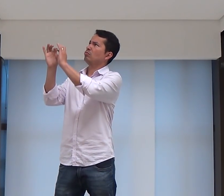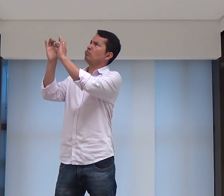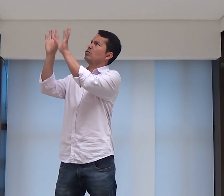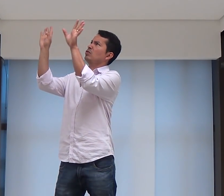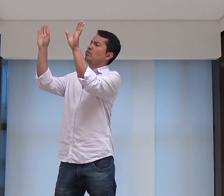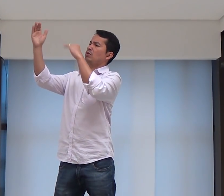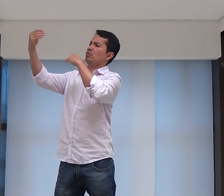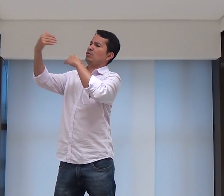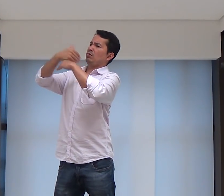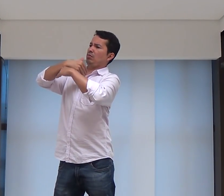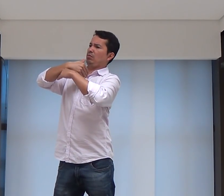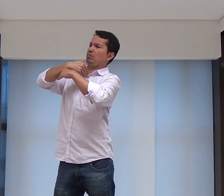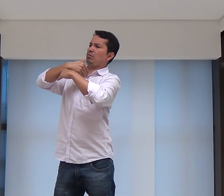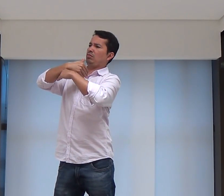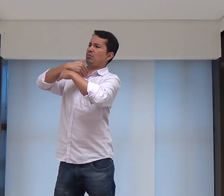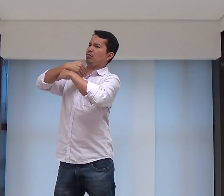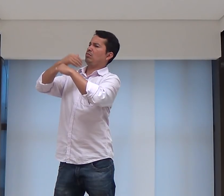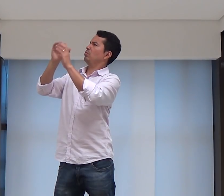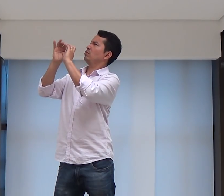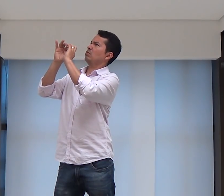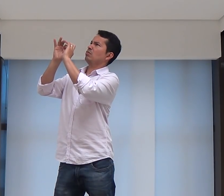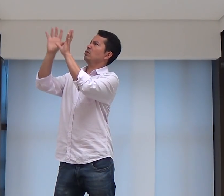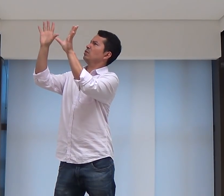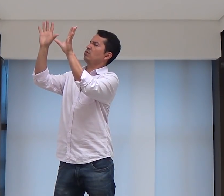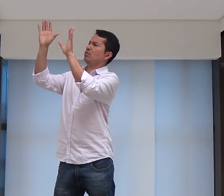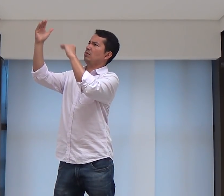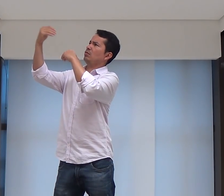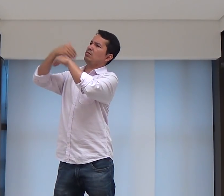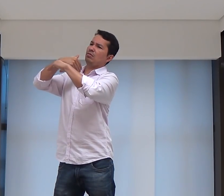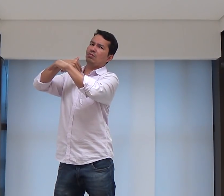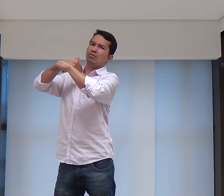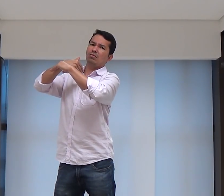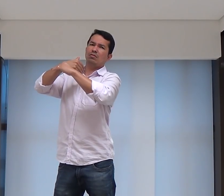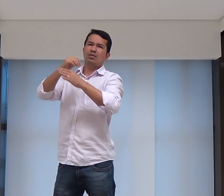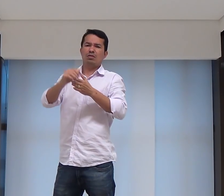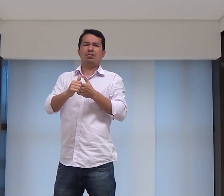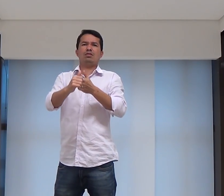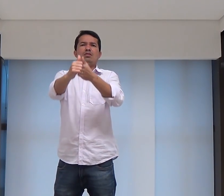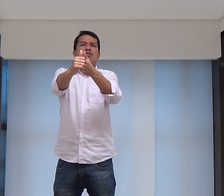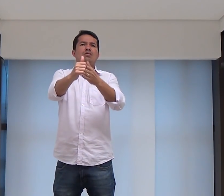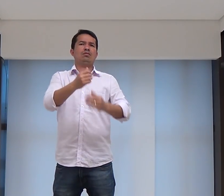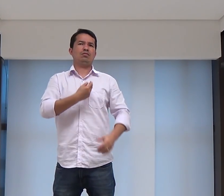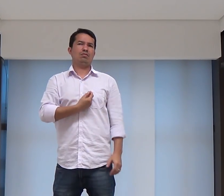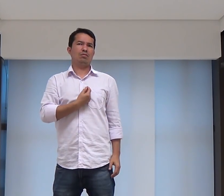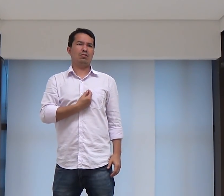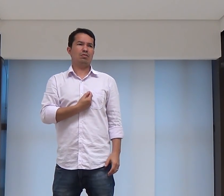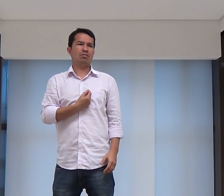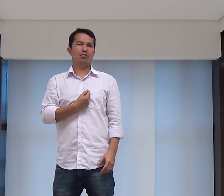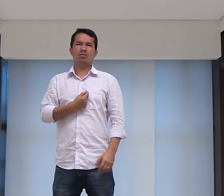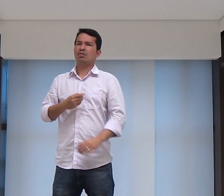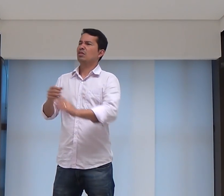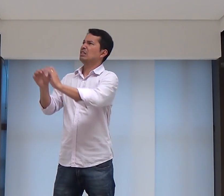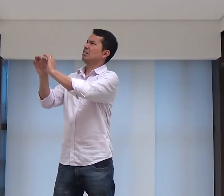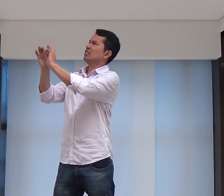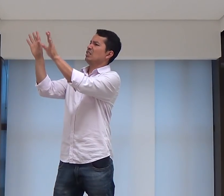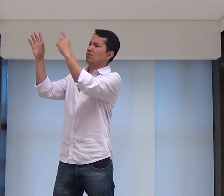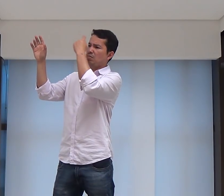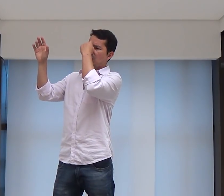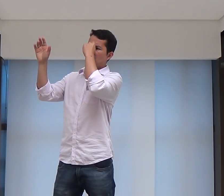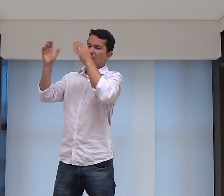E se durante a oração você quiser falar alguma coisa, diga. Permita que Deus entre na sua vida. Que Ele guie a sua vida. Que